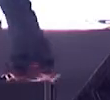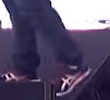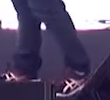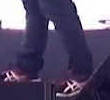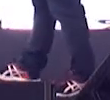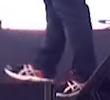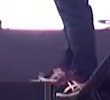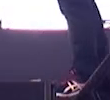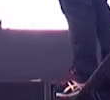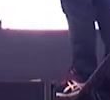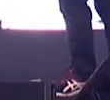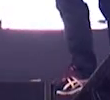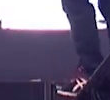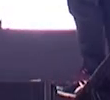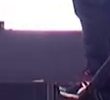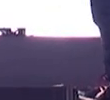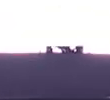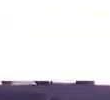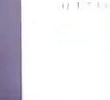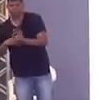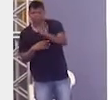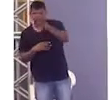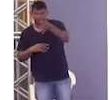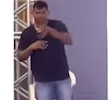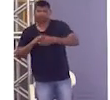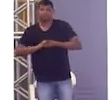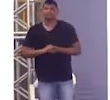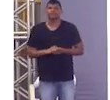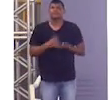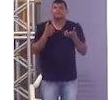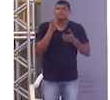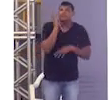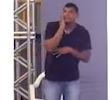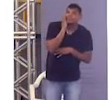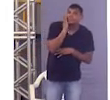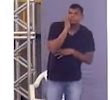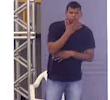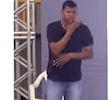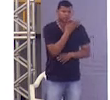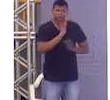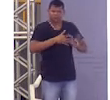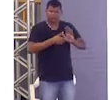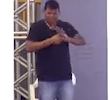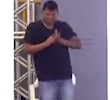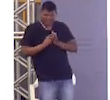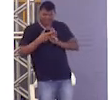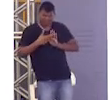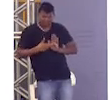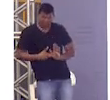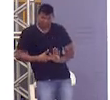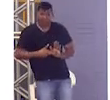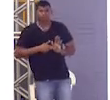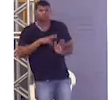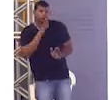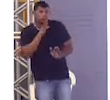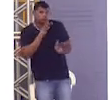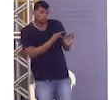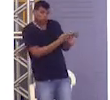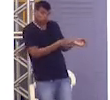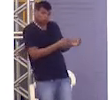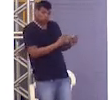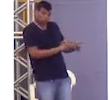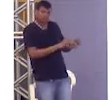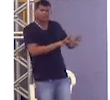A regra é assim, ó. Você pega a parte inteira, olha lá no numerador, gente. Parte